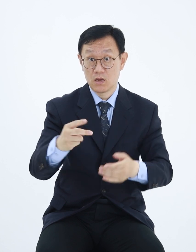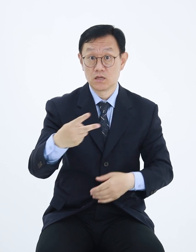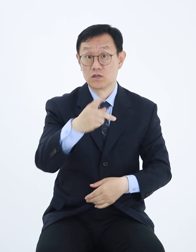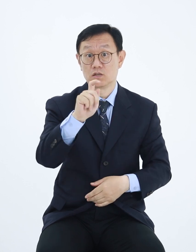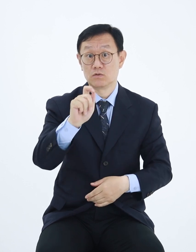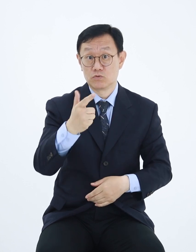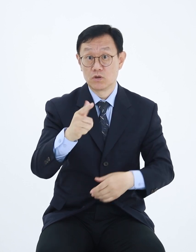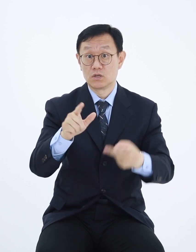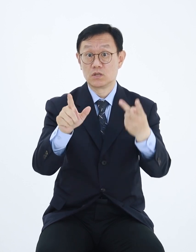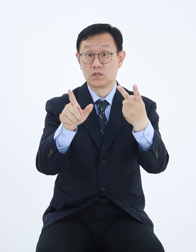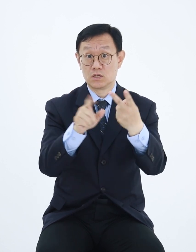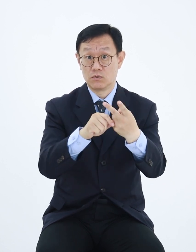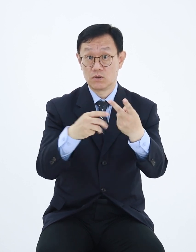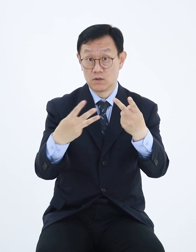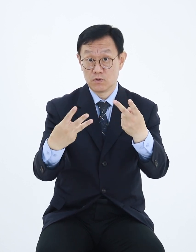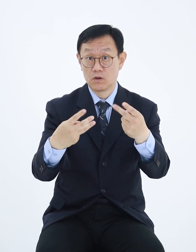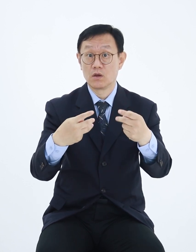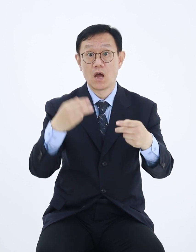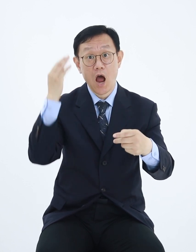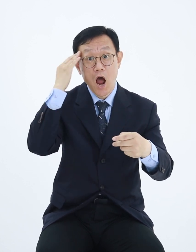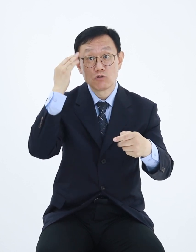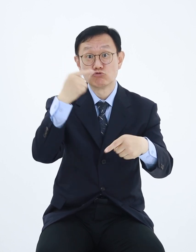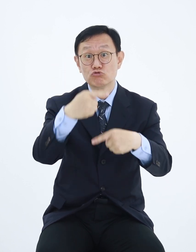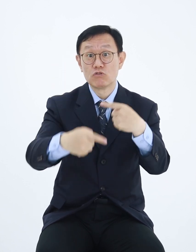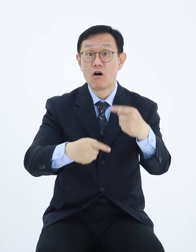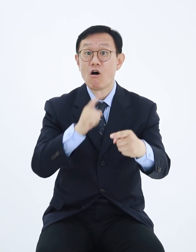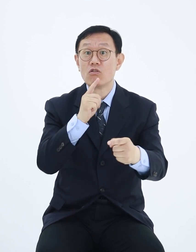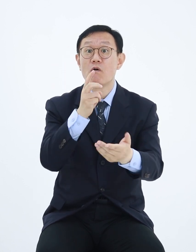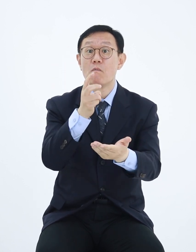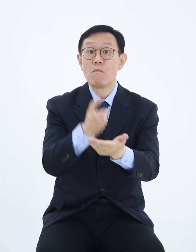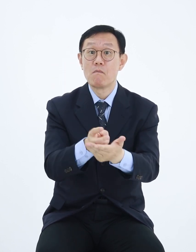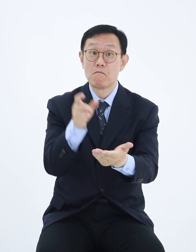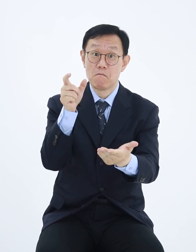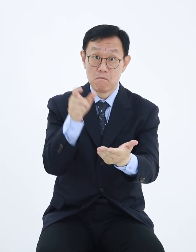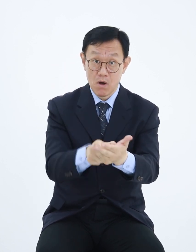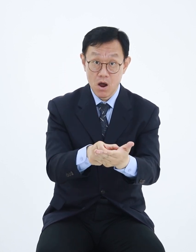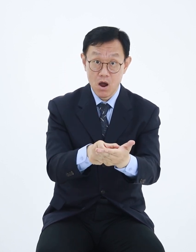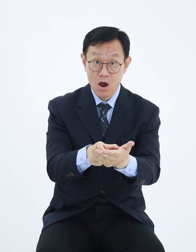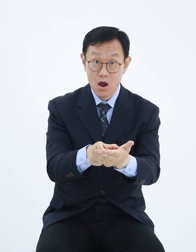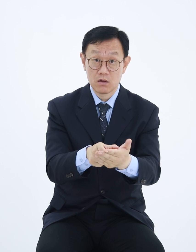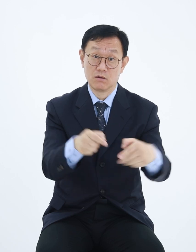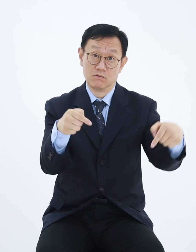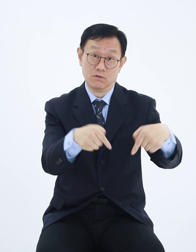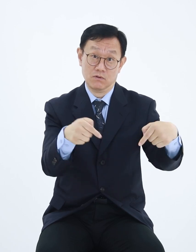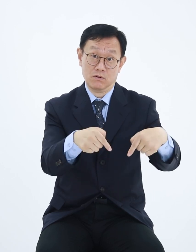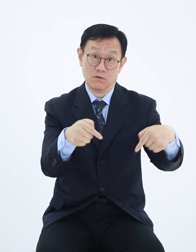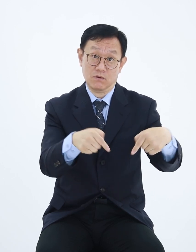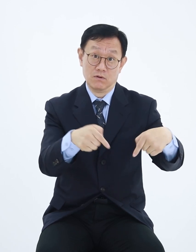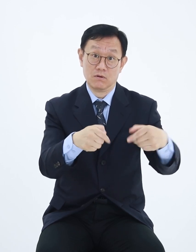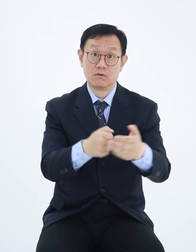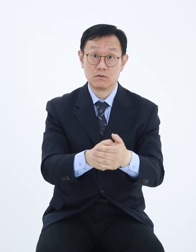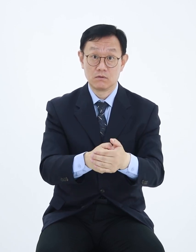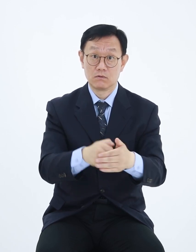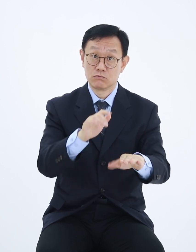3일 한국수화언어법이 제정될 때 명칭에 대한 논의가 있었다. 관습대로 수화를 사용하자는